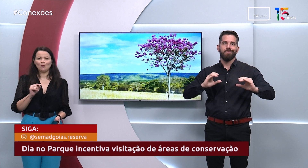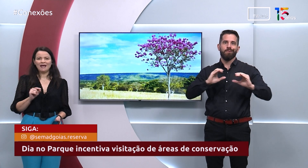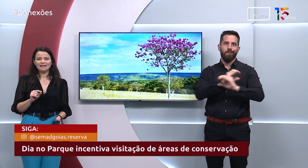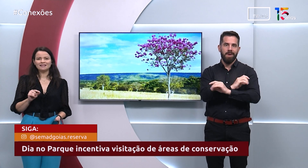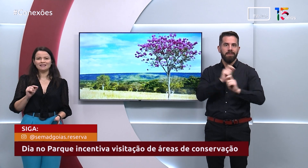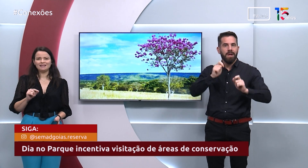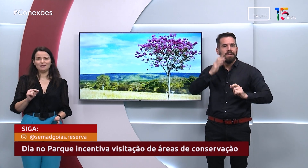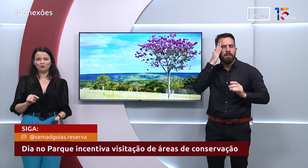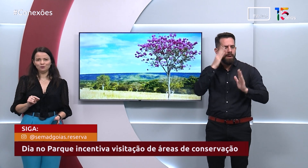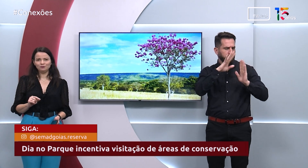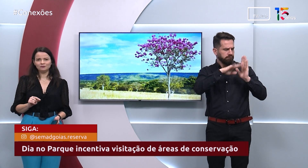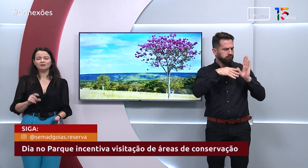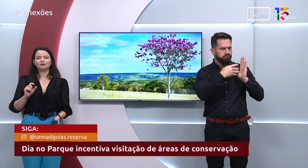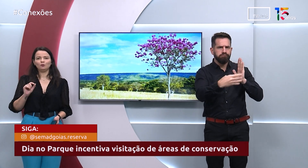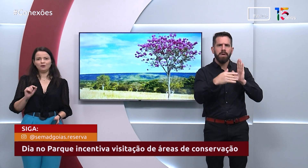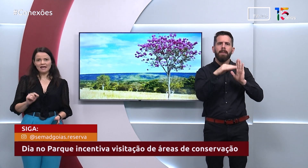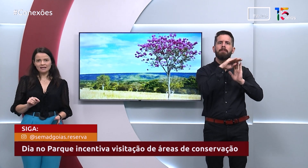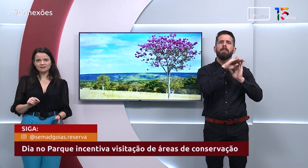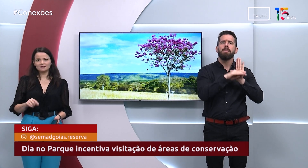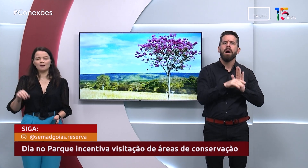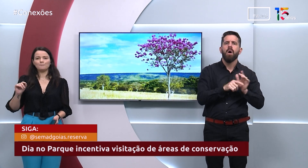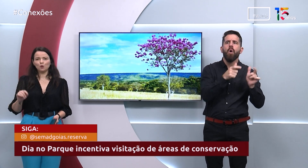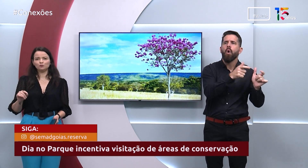@semad, com S e demudo,